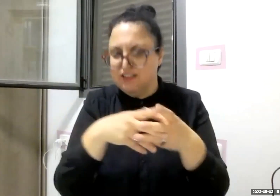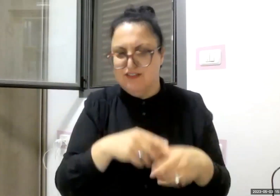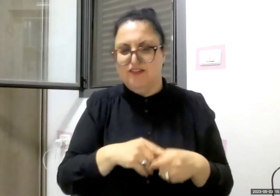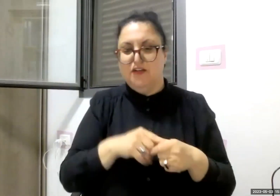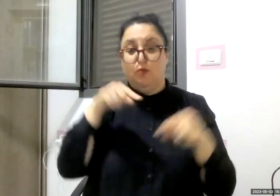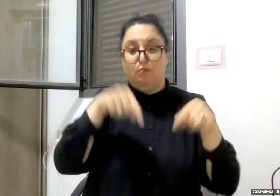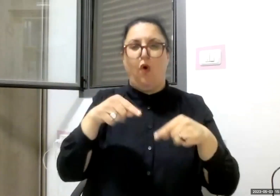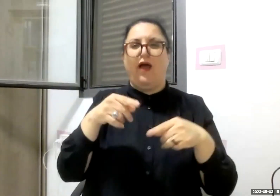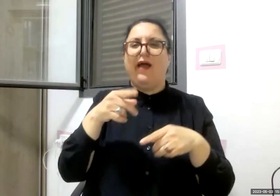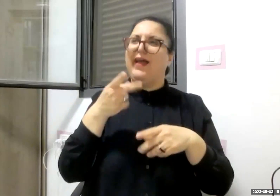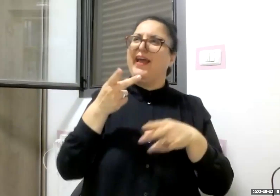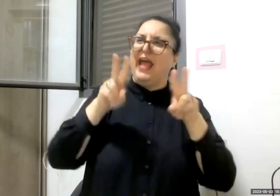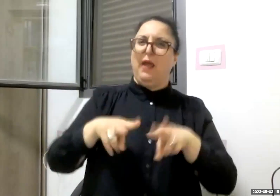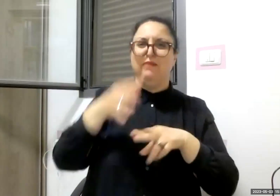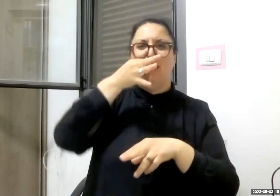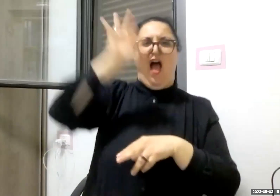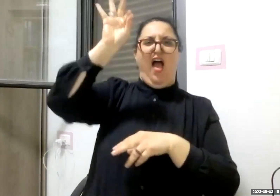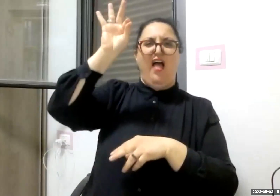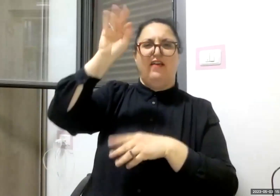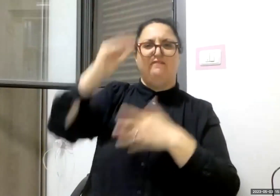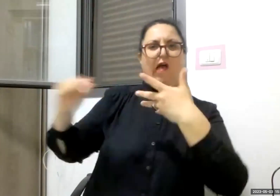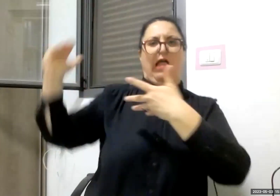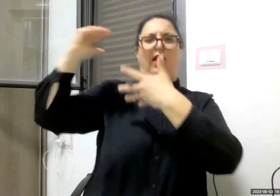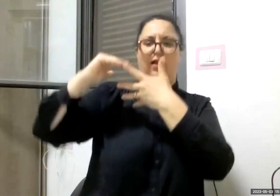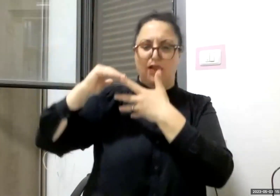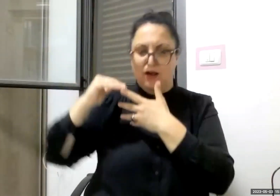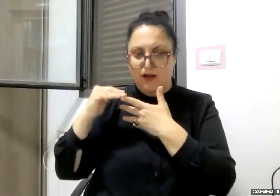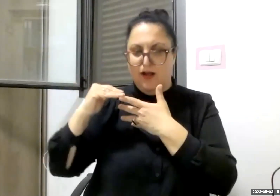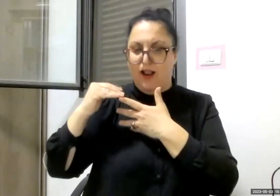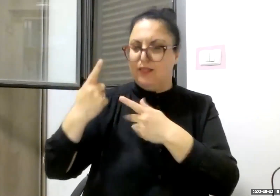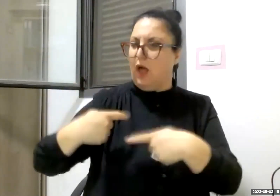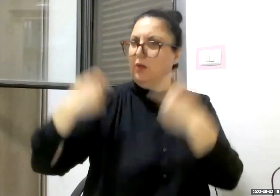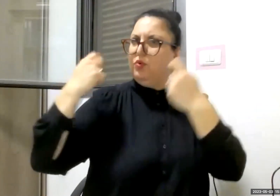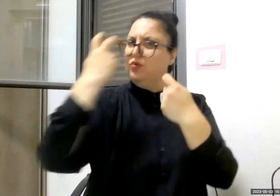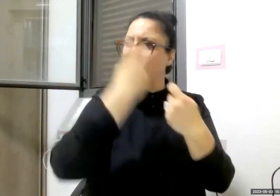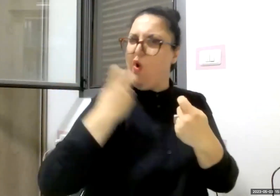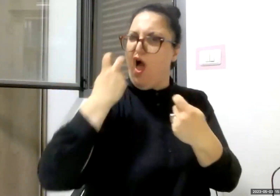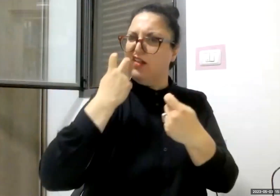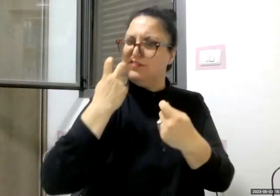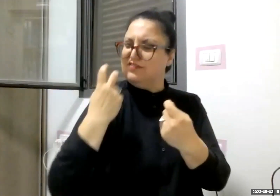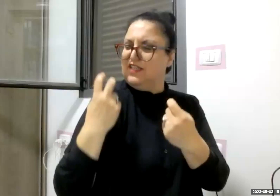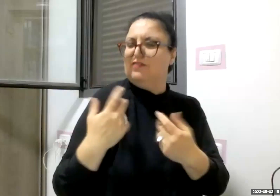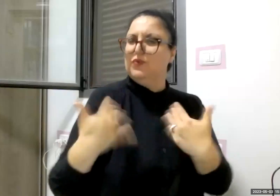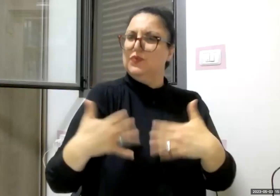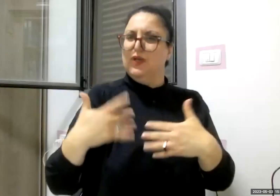מושפעת מאודיזם סביבתי, כי קיימת העדפה לתרבות אורלית,